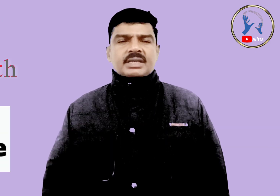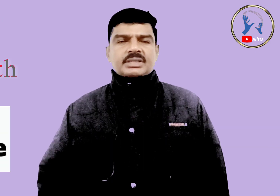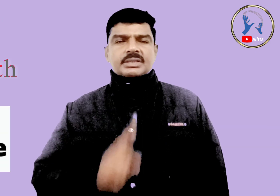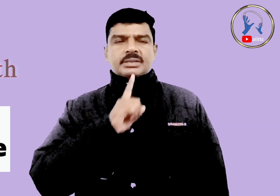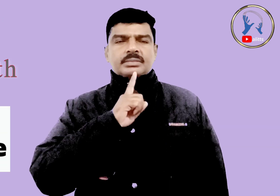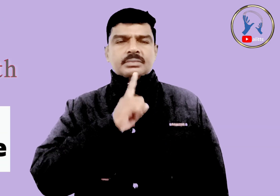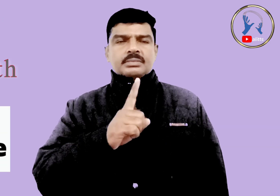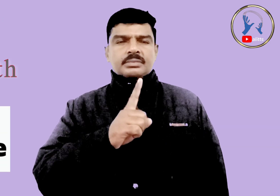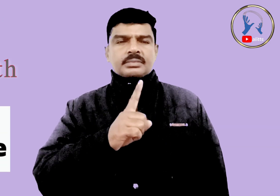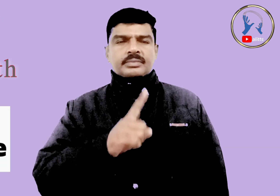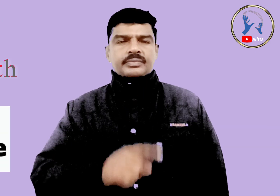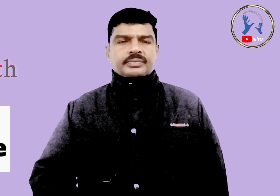सच,